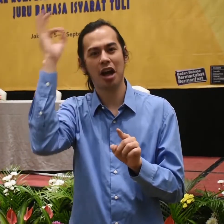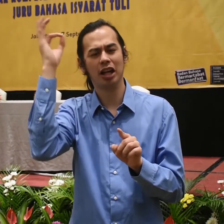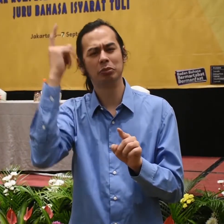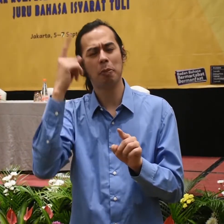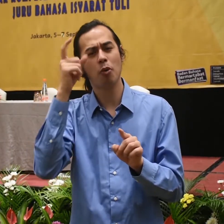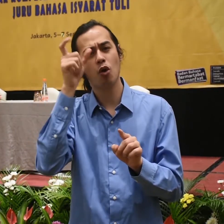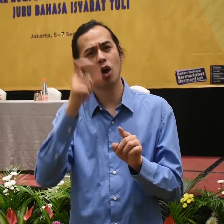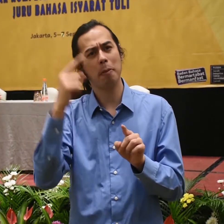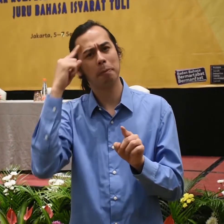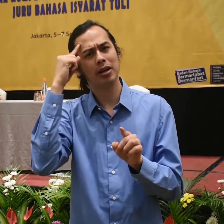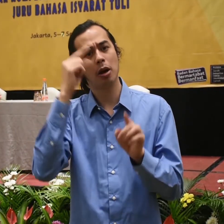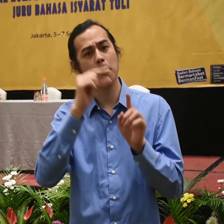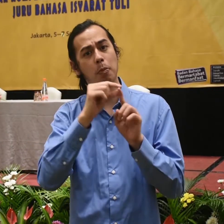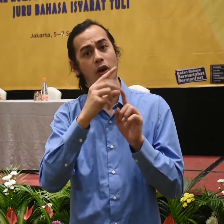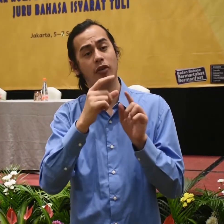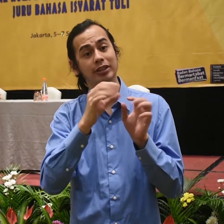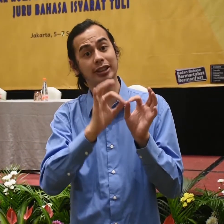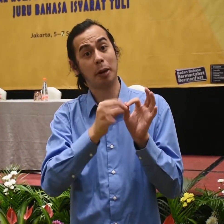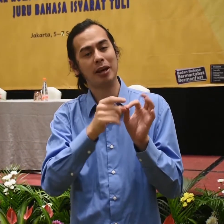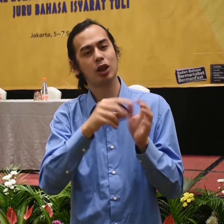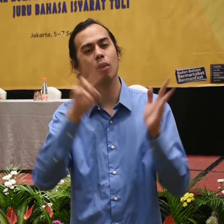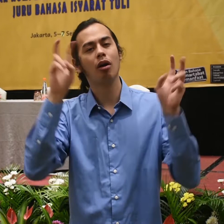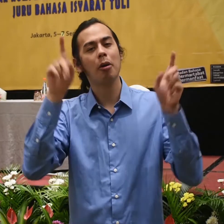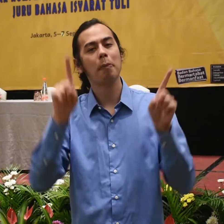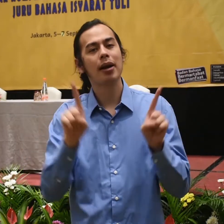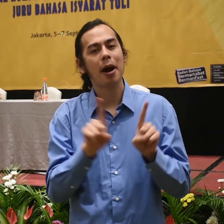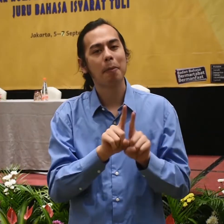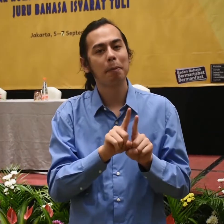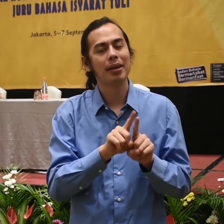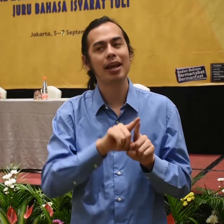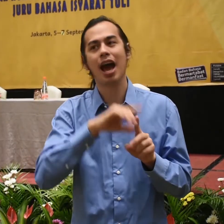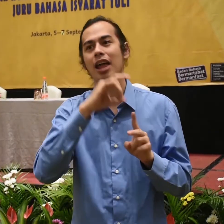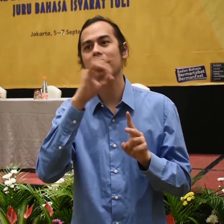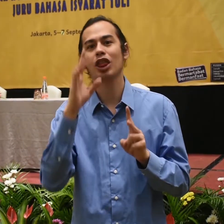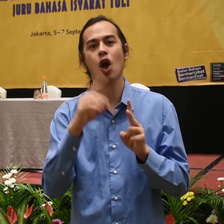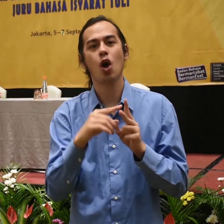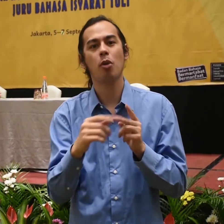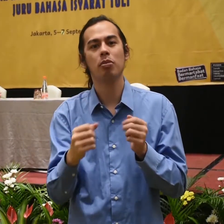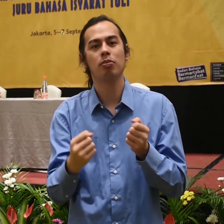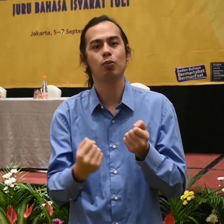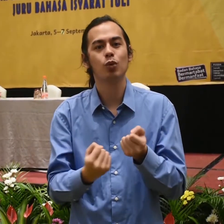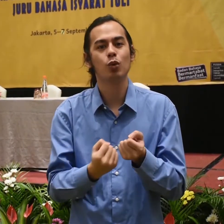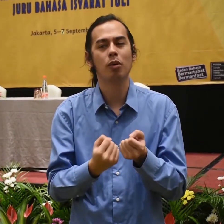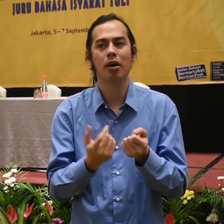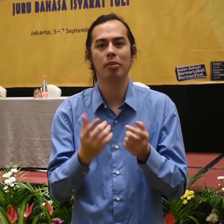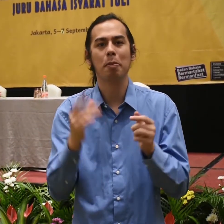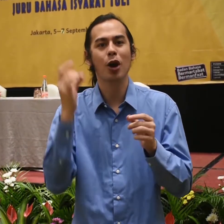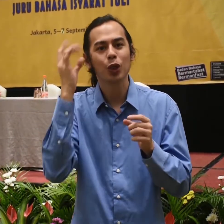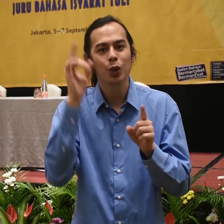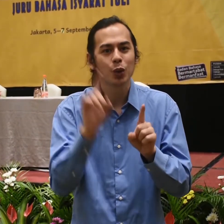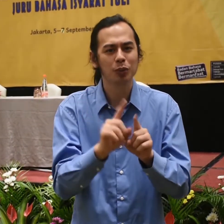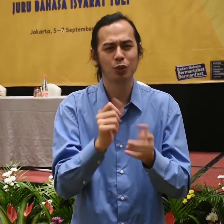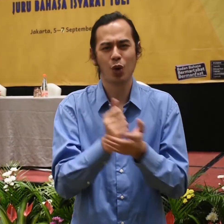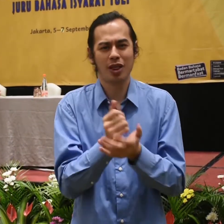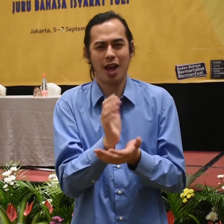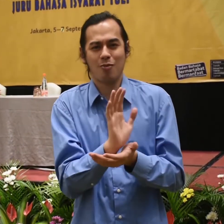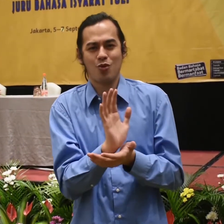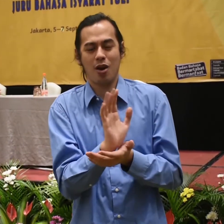dulu mungkin belum pernah ada orang-orang yang mengetahui profesi ini. Banyak yang berpikir itu sebagai pendamping atau pembantu